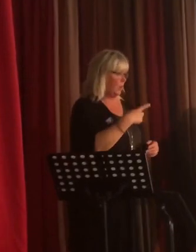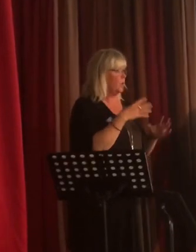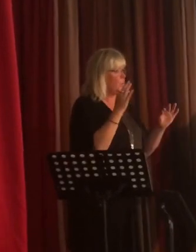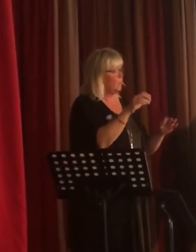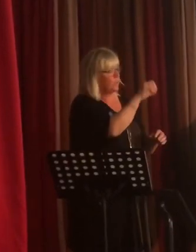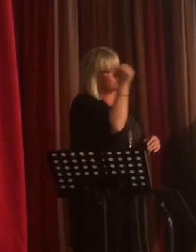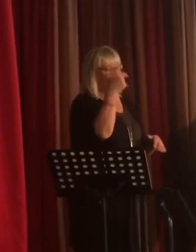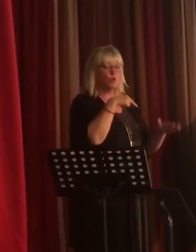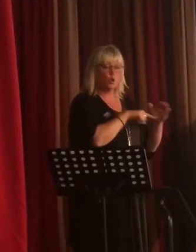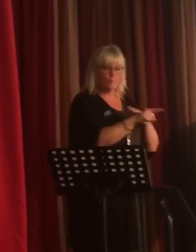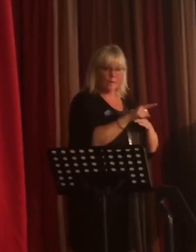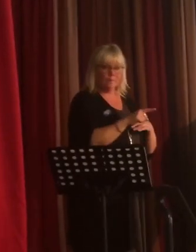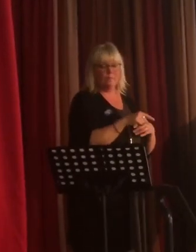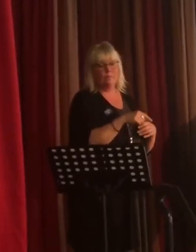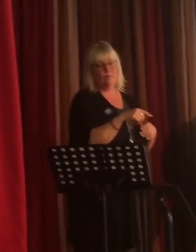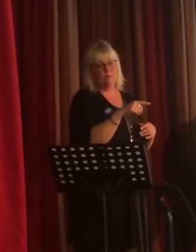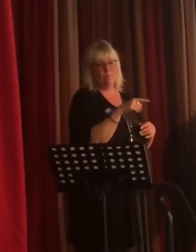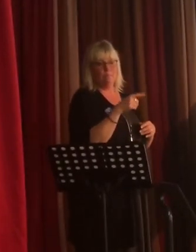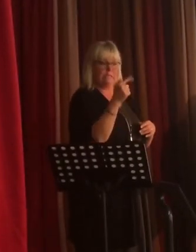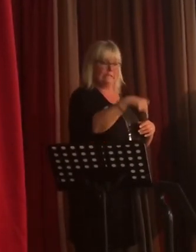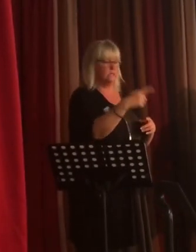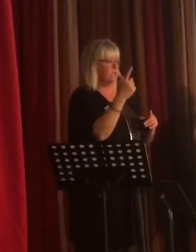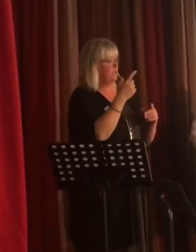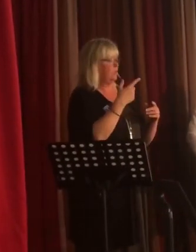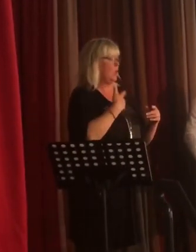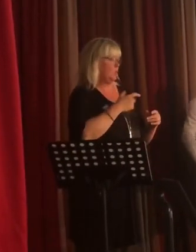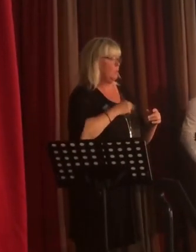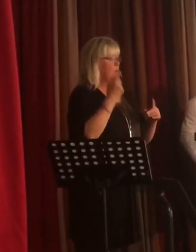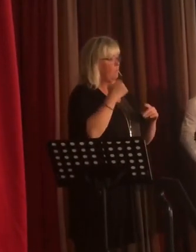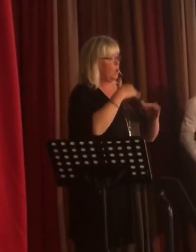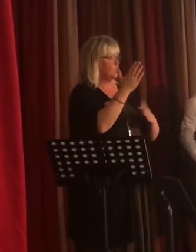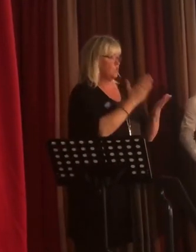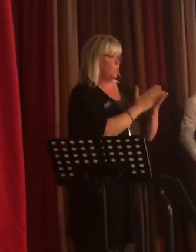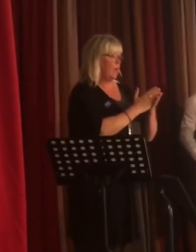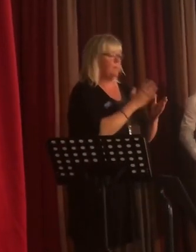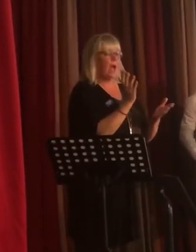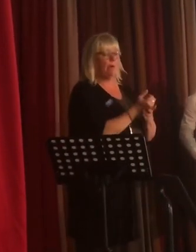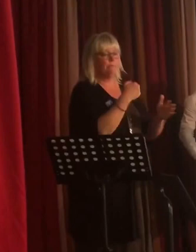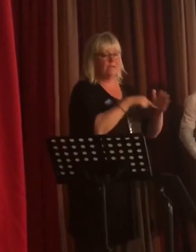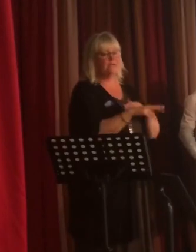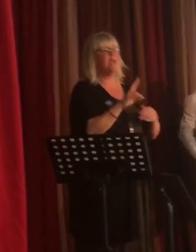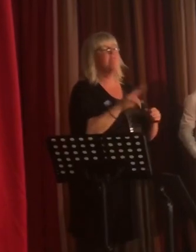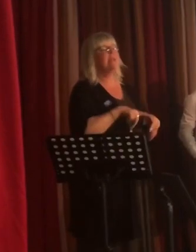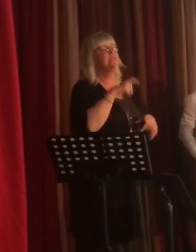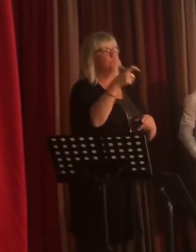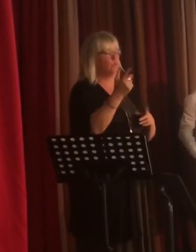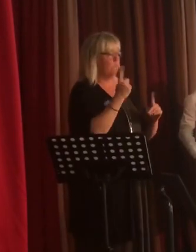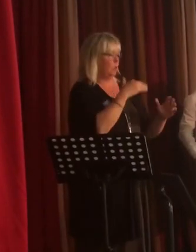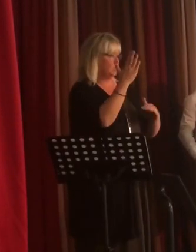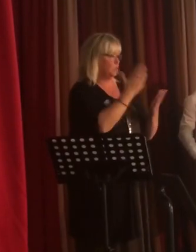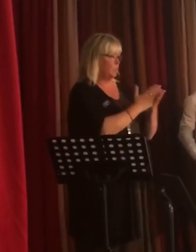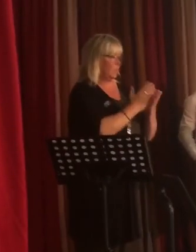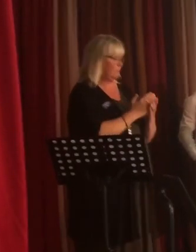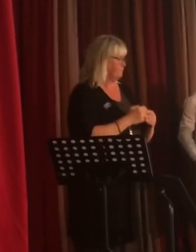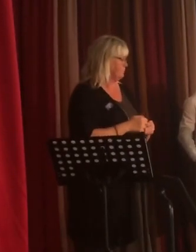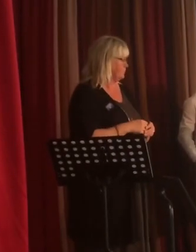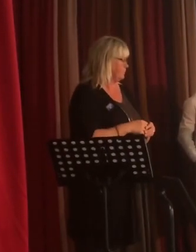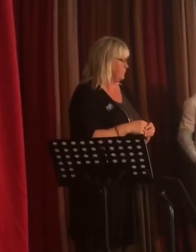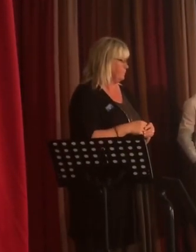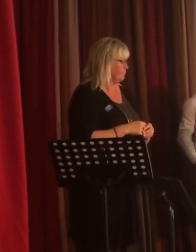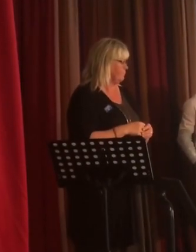Om hur svårt det var att komma in från Sebro folkhögskola. Men vi hade kommit in. Torre och all personal